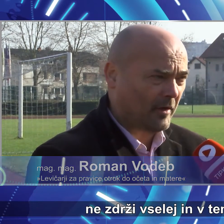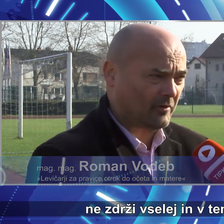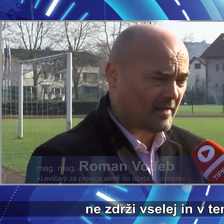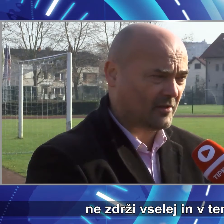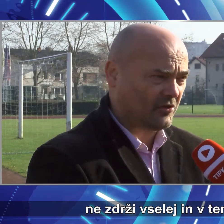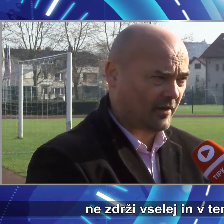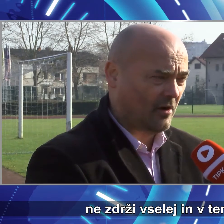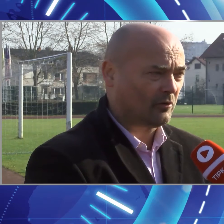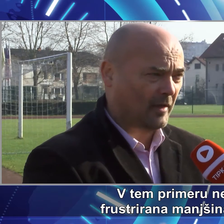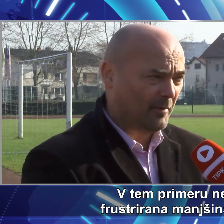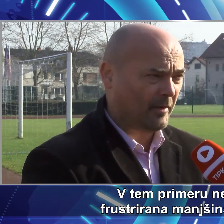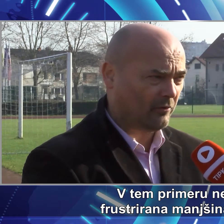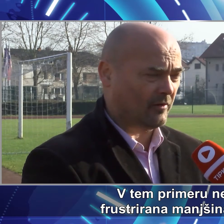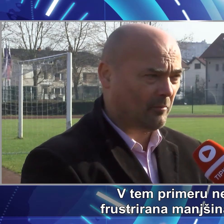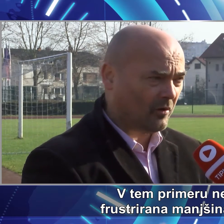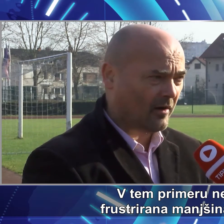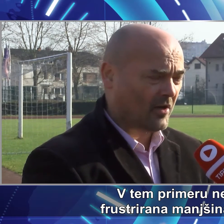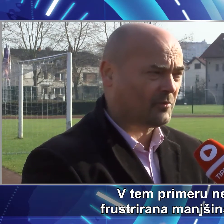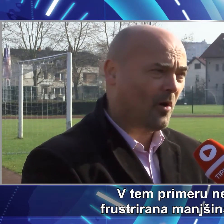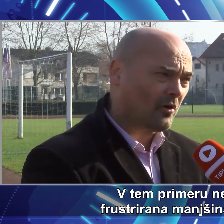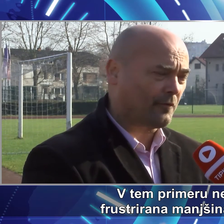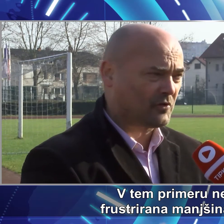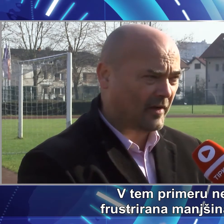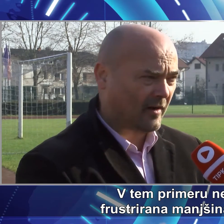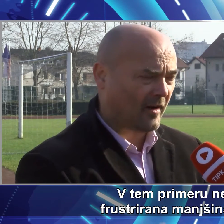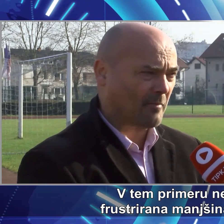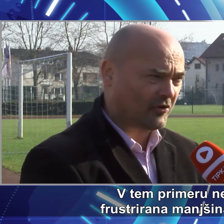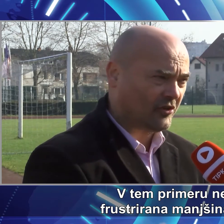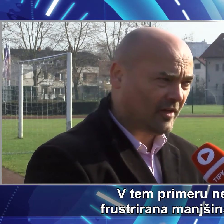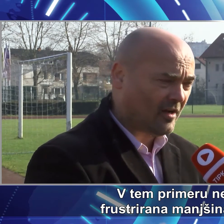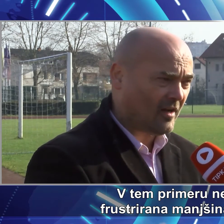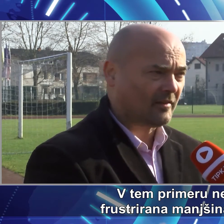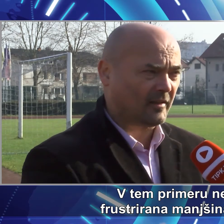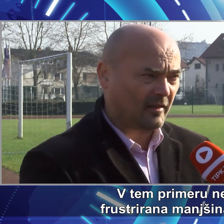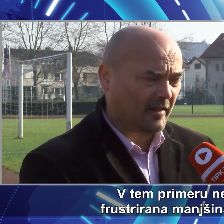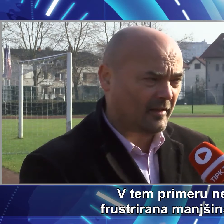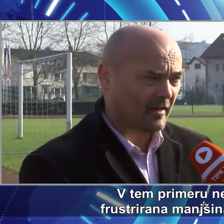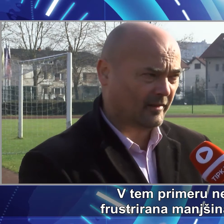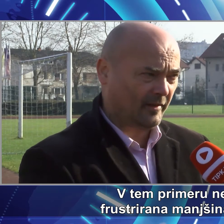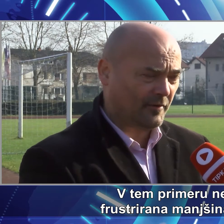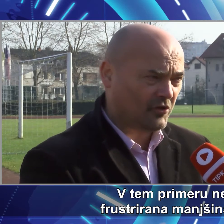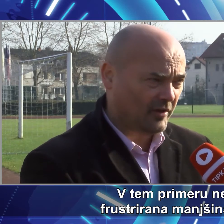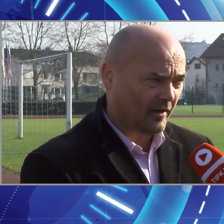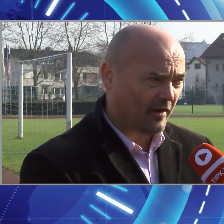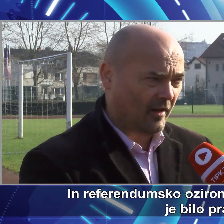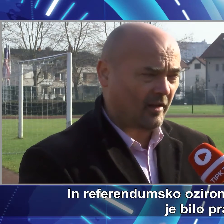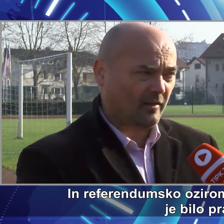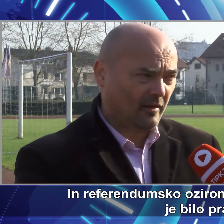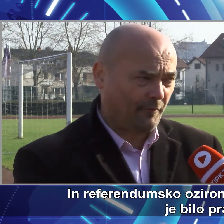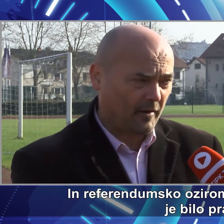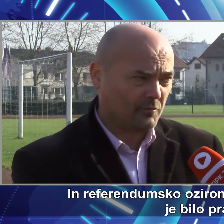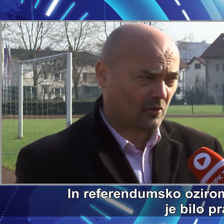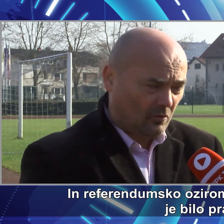tem primeru ne zdrži. V tem primeru ne more spolno frustrirana manjšina diktirati večini.